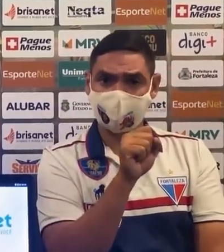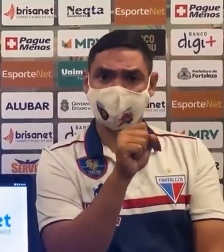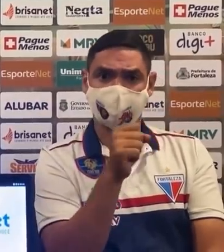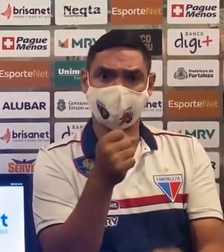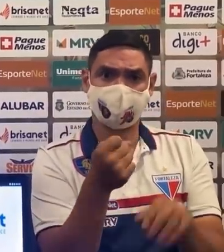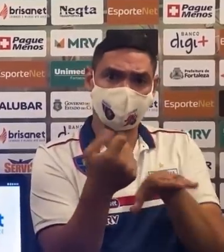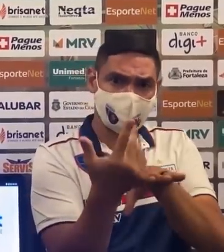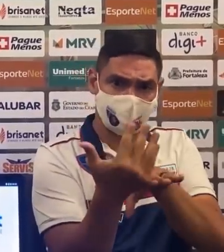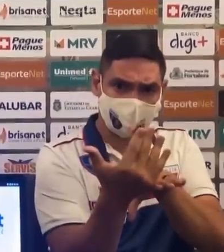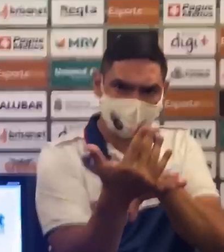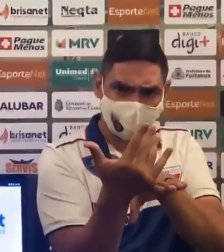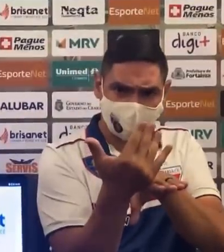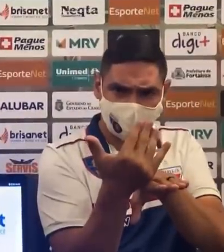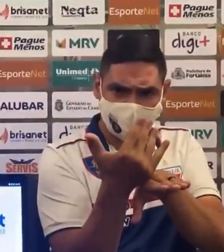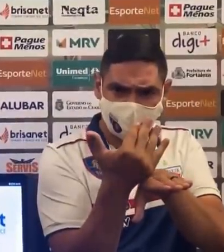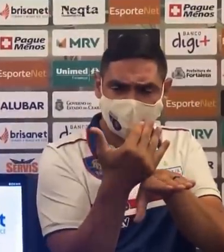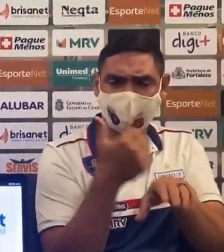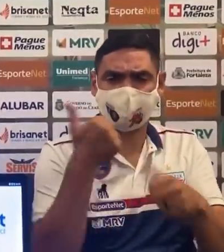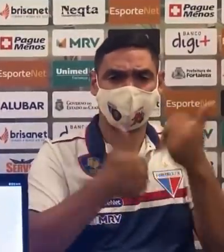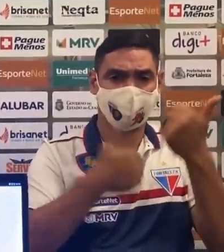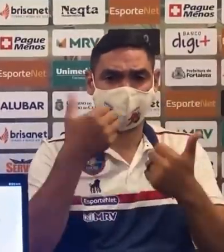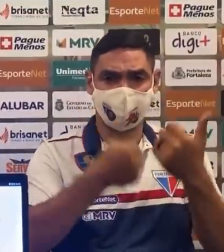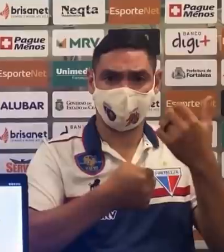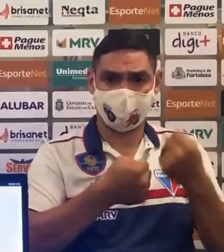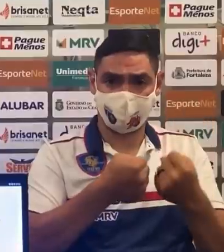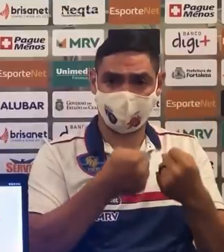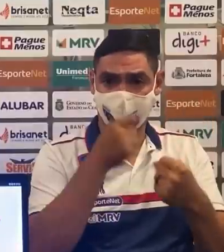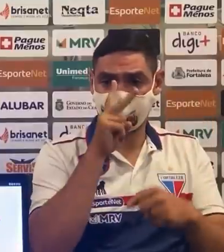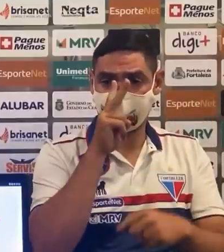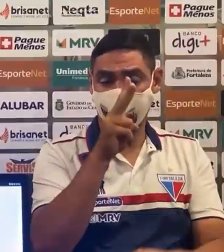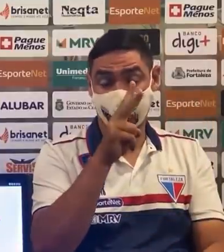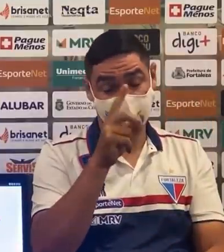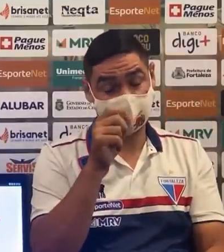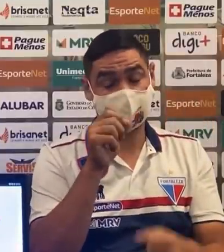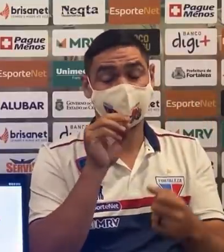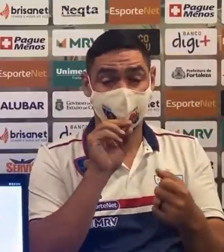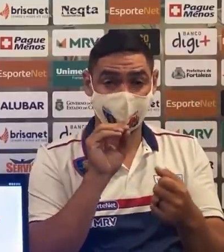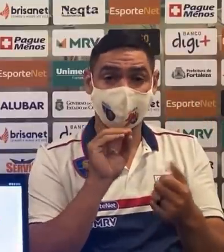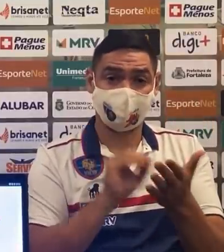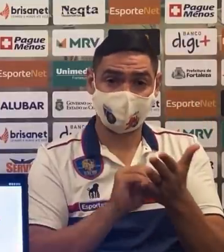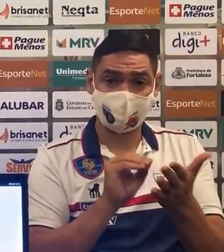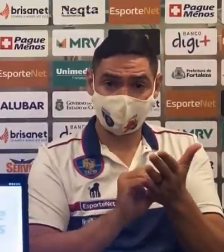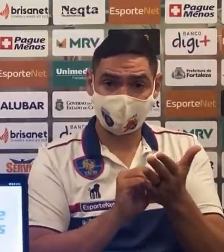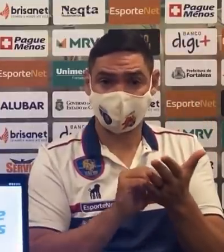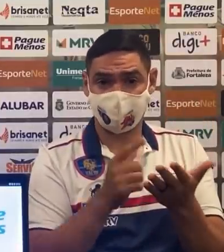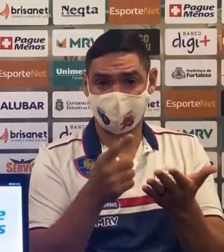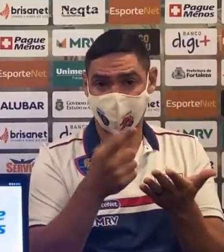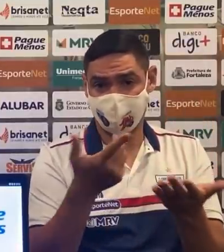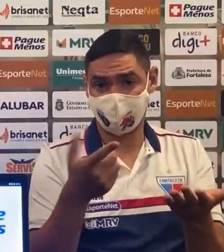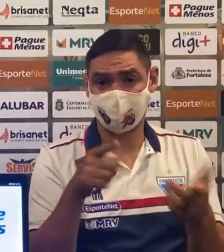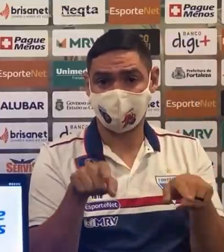esses espaços. A gente, no primeiro tempo, teve muito pouca inspiração também,